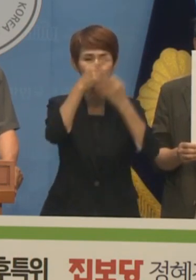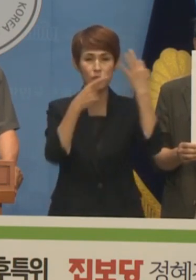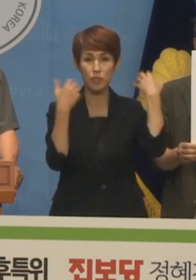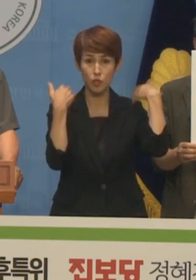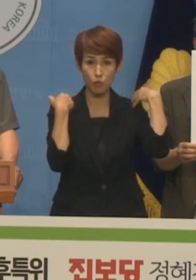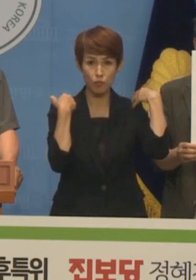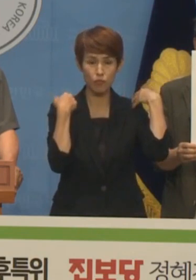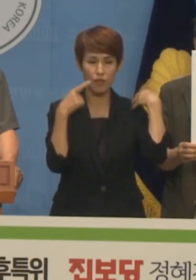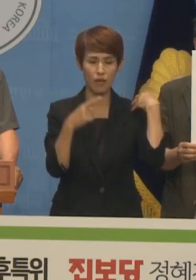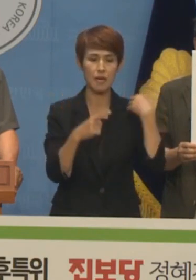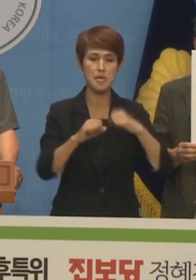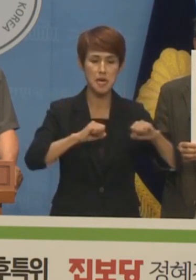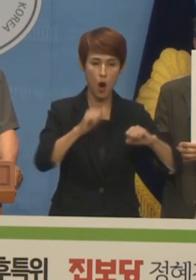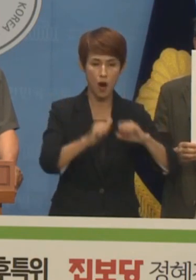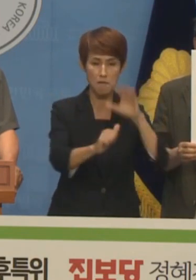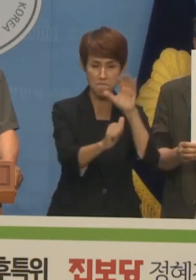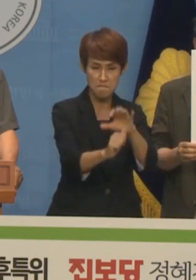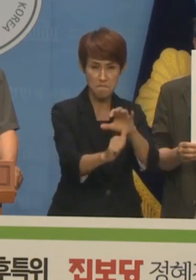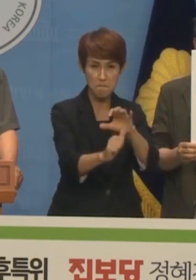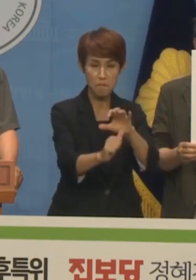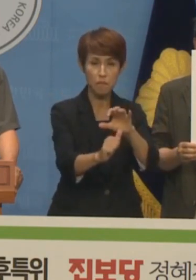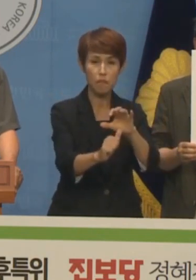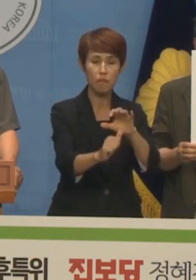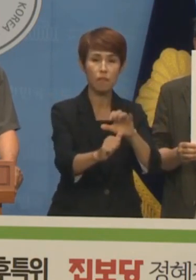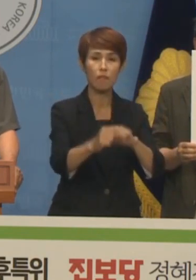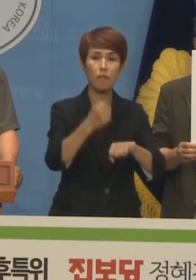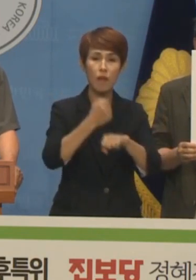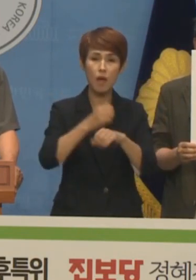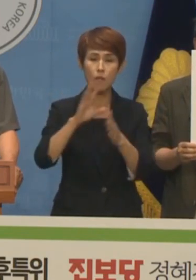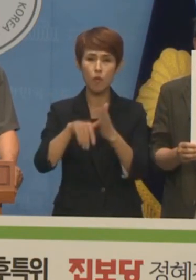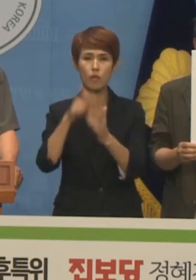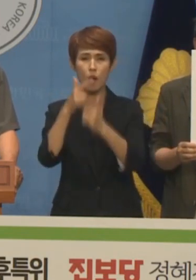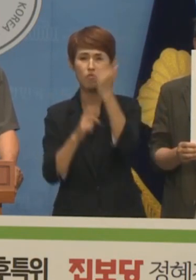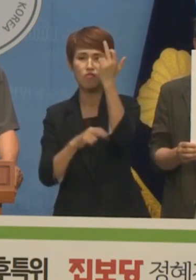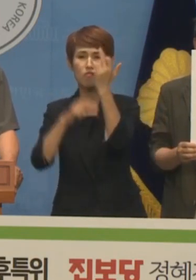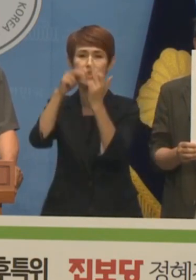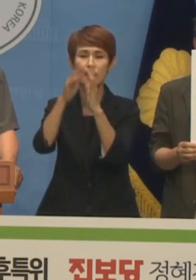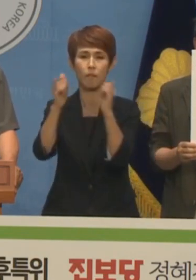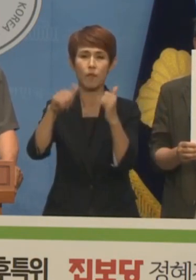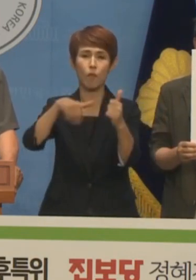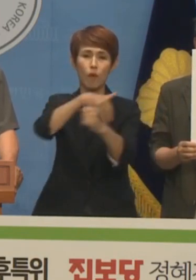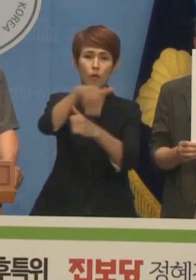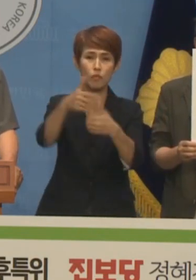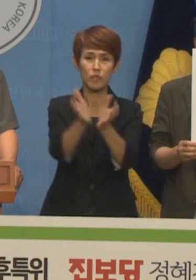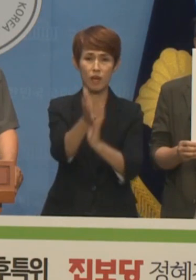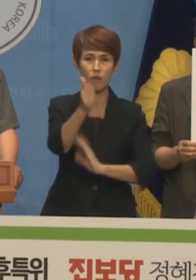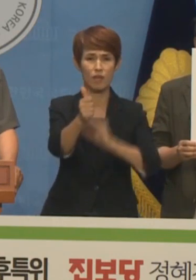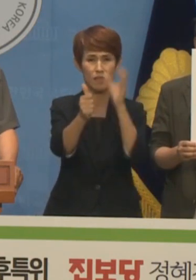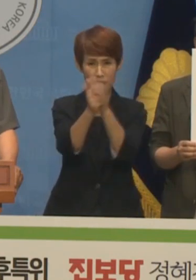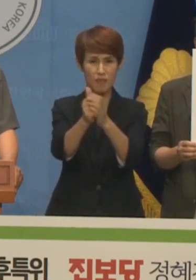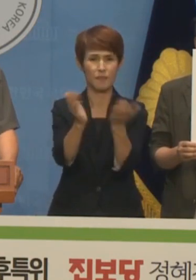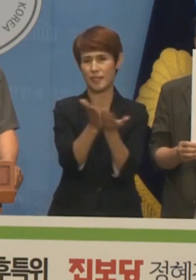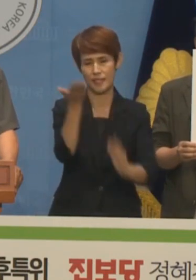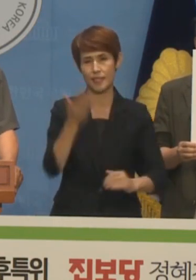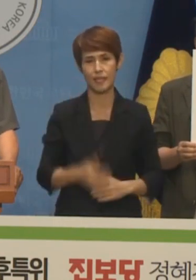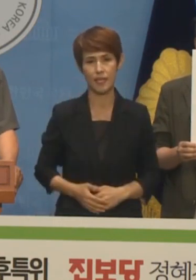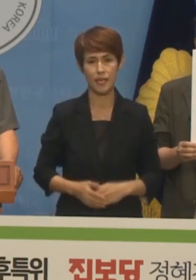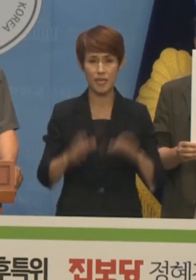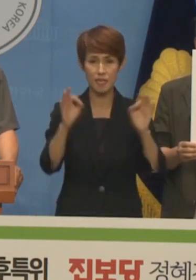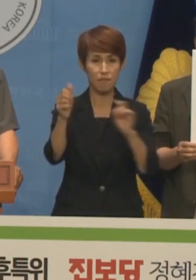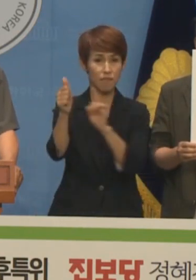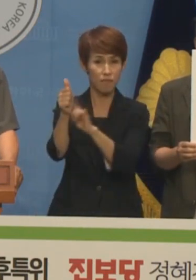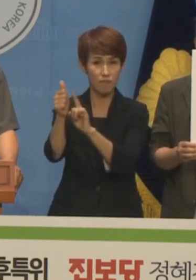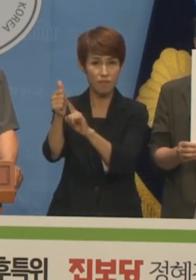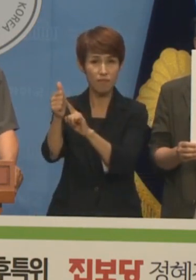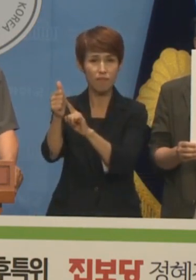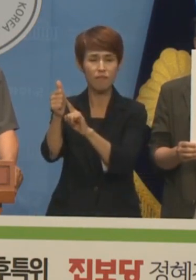규제 완화를 위해 나무에 올라야 할 인물입니다. 환경부 장관으로는 적절하지 않은 후보자입니다. 김한섭 후보자는